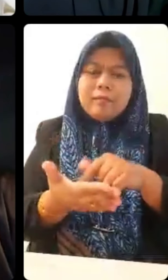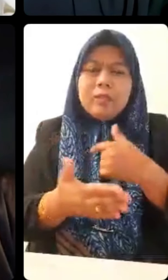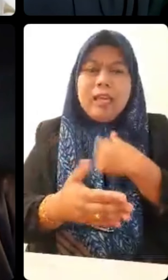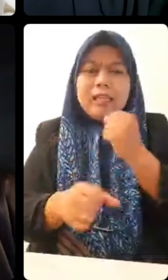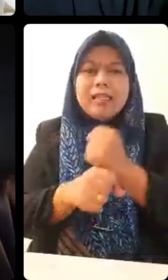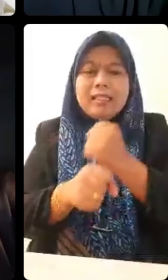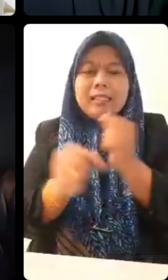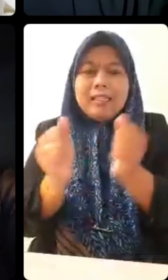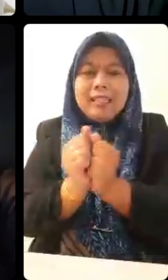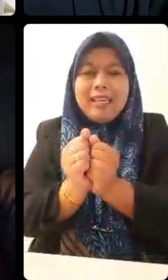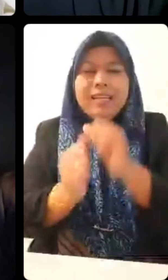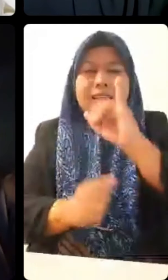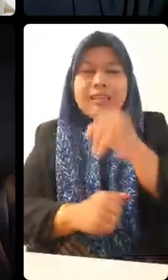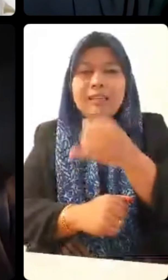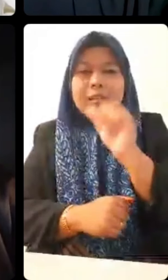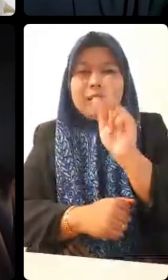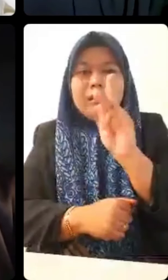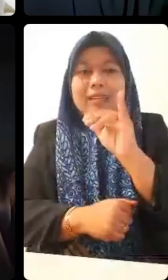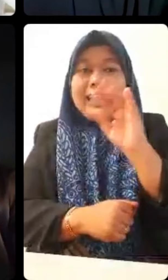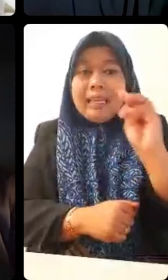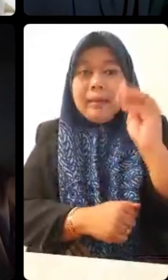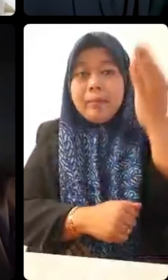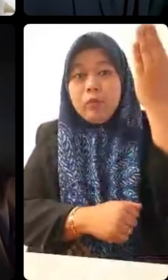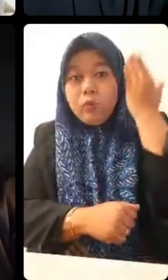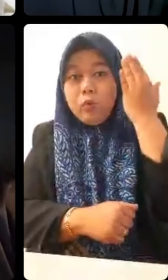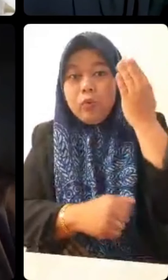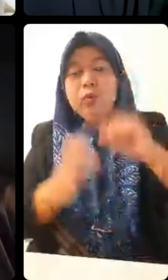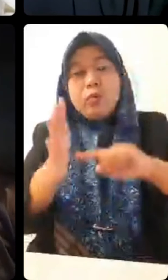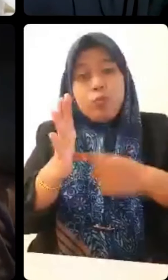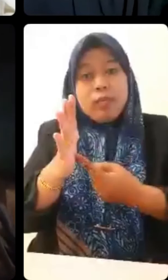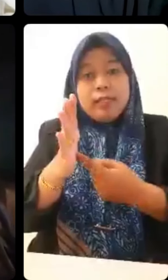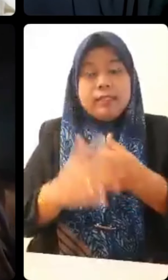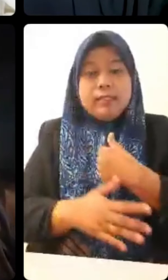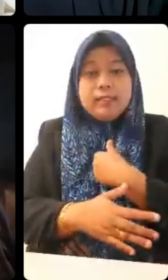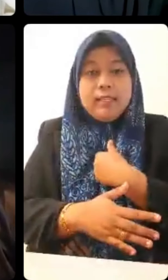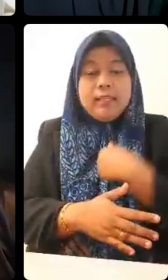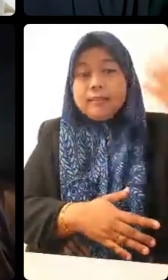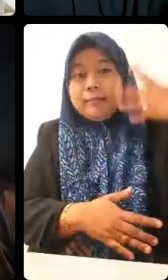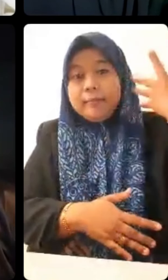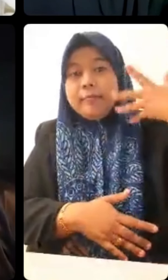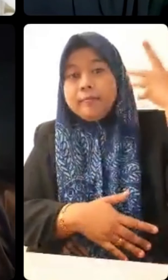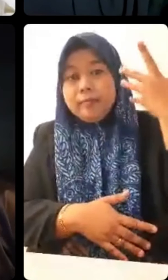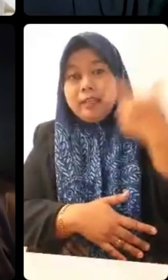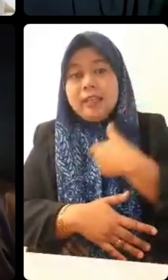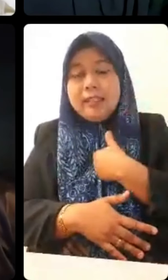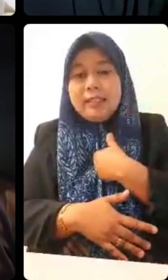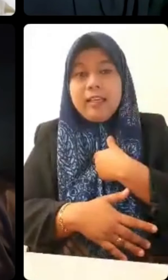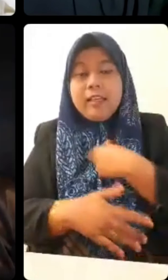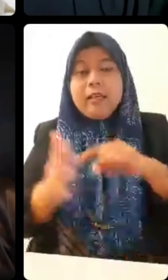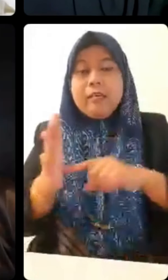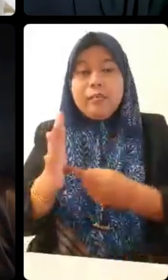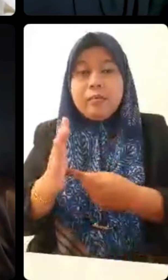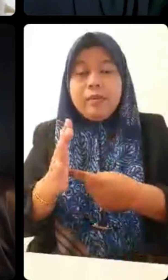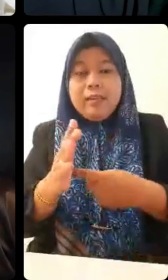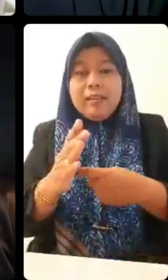di mana di situlah bermulanya sejarah saya sebagai sukarelawan di Nasdam, di